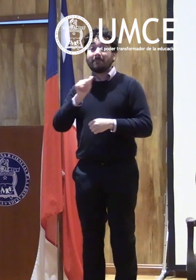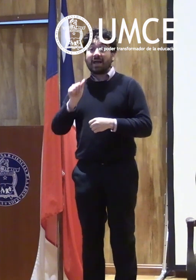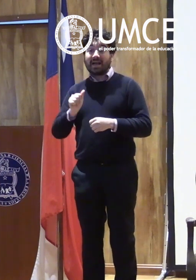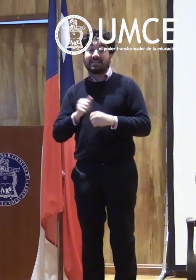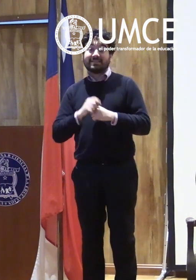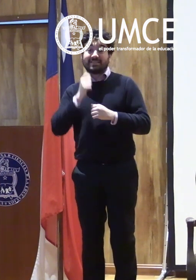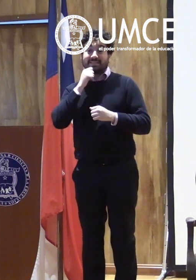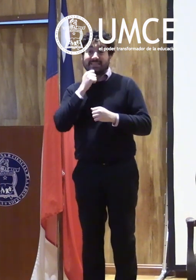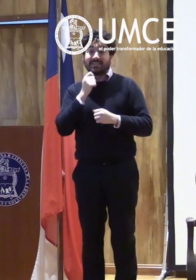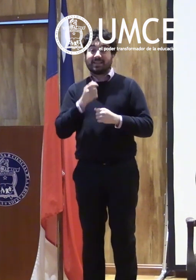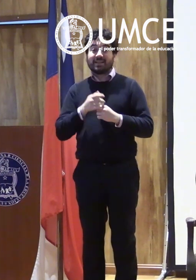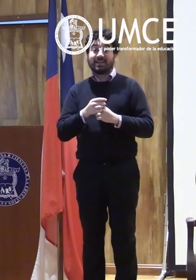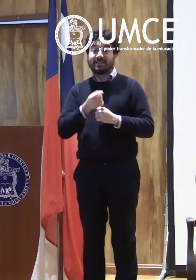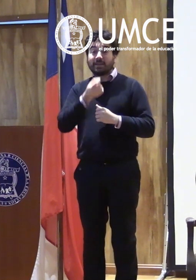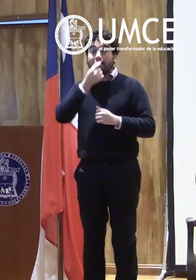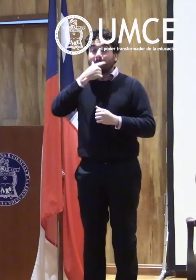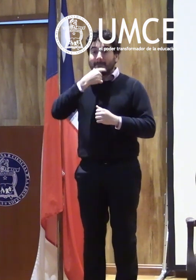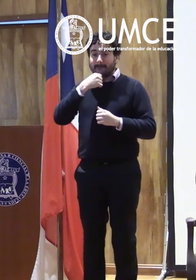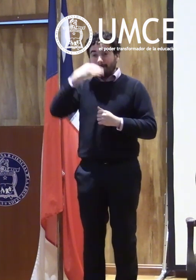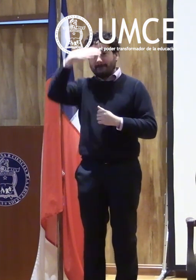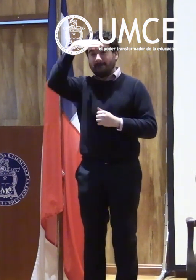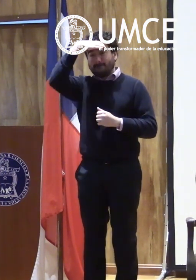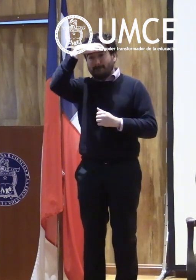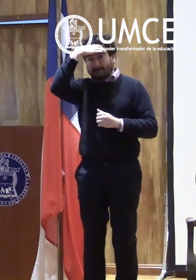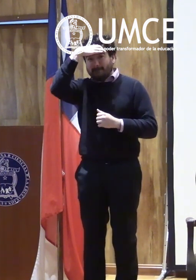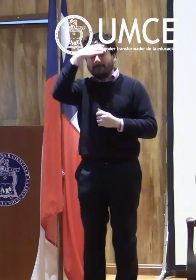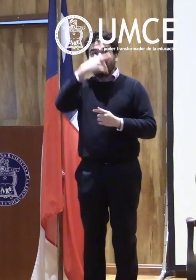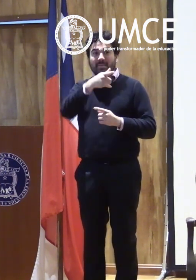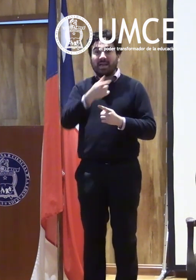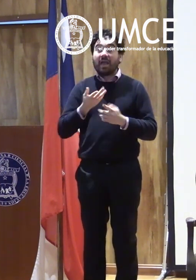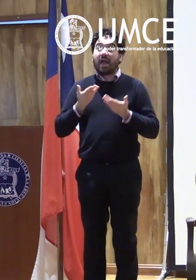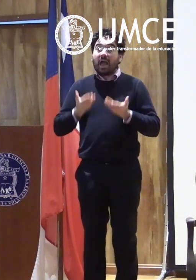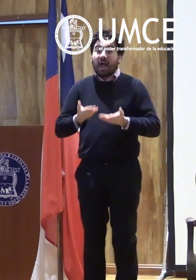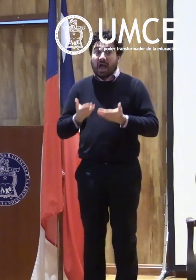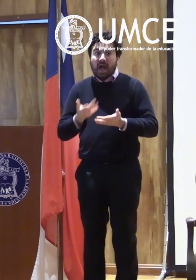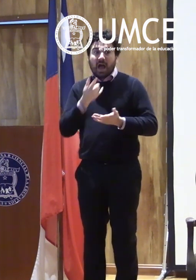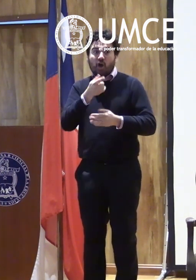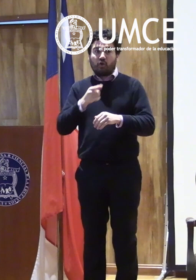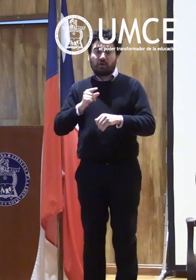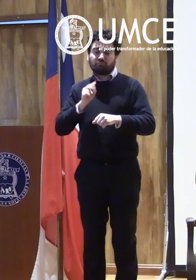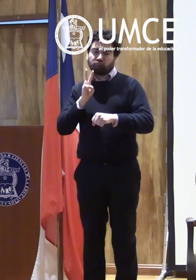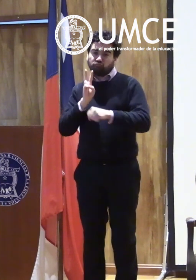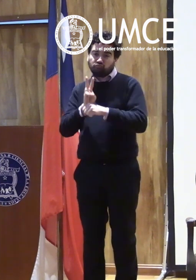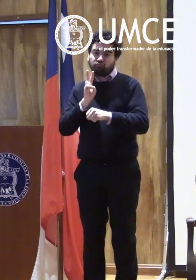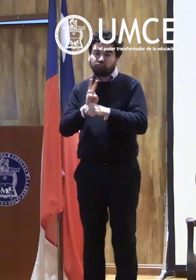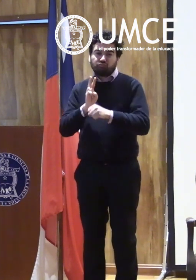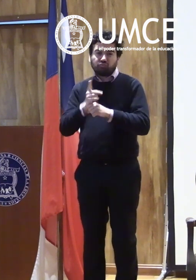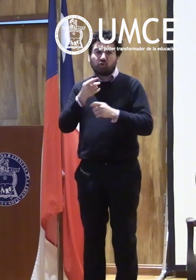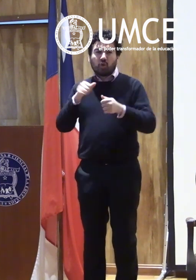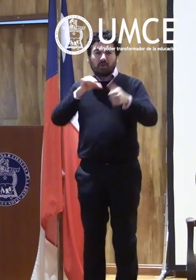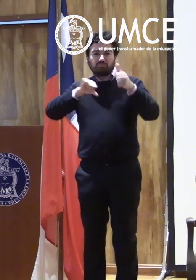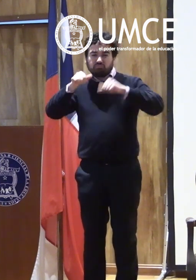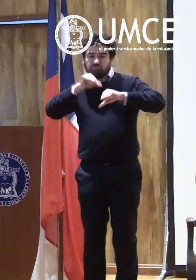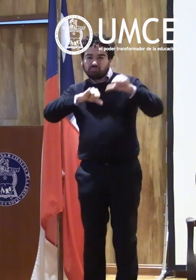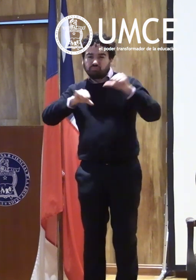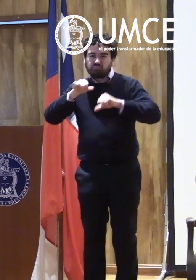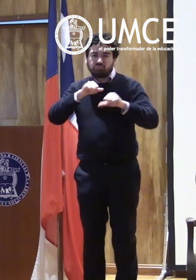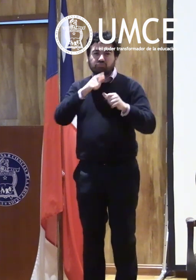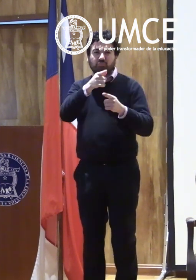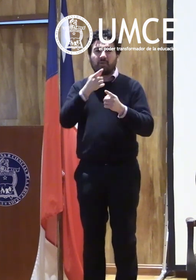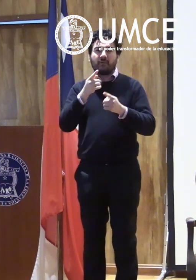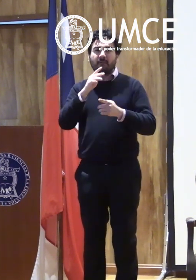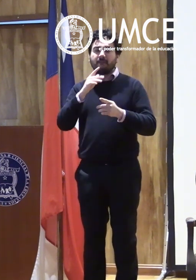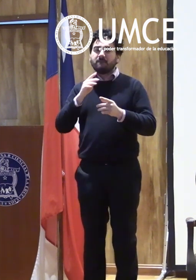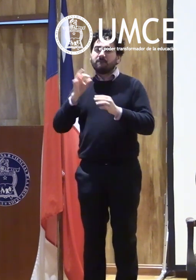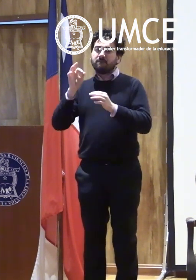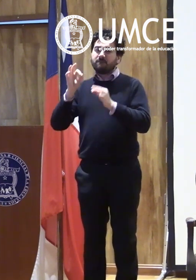a la comunidad en Chile. Actualmente se desempeña como académico del Departamento de Astronomía de la Facultad de Ciencias Físicas y Matemáticas de la